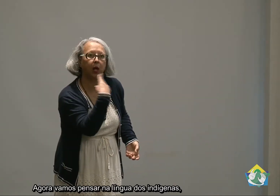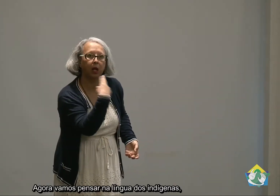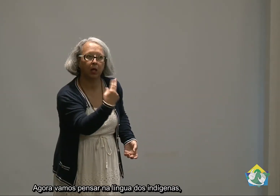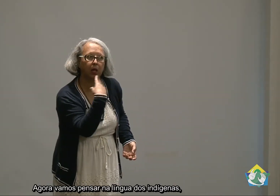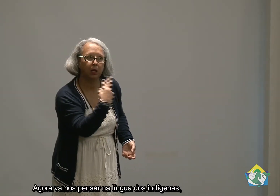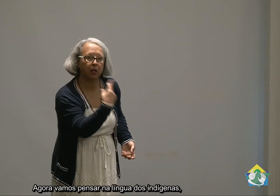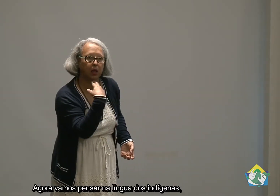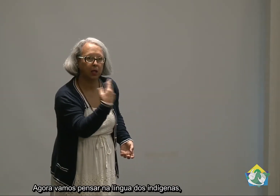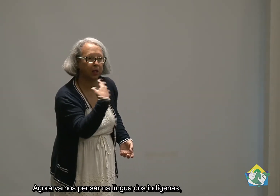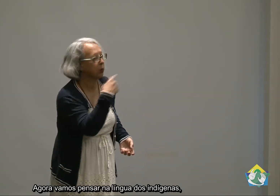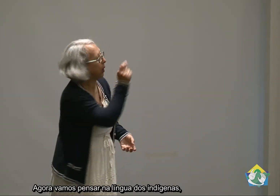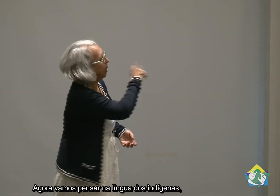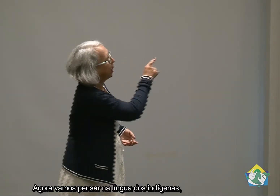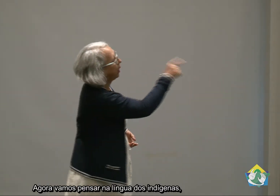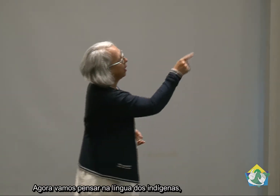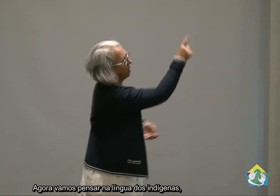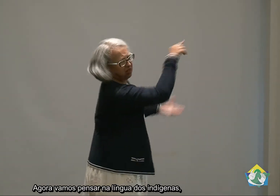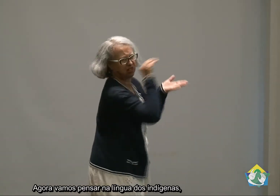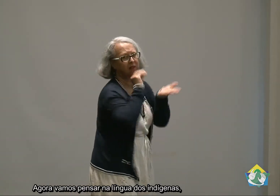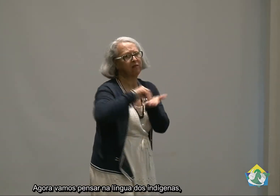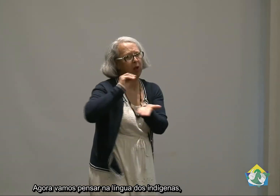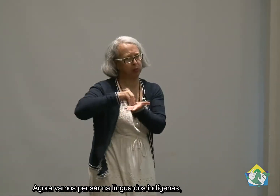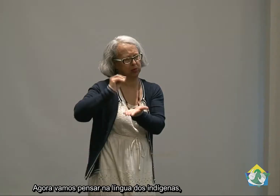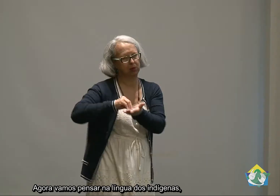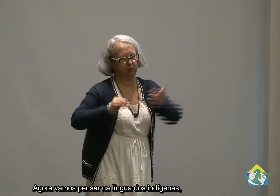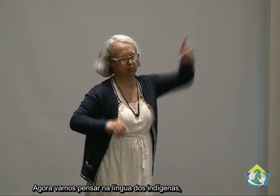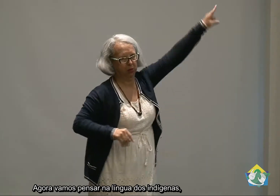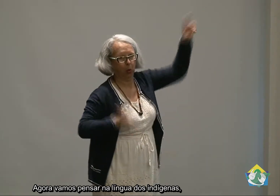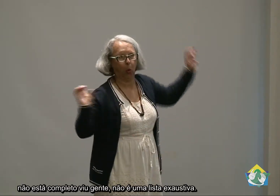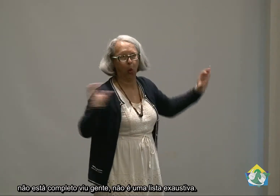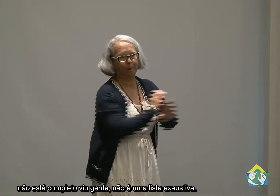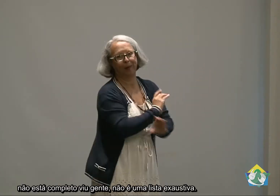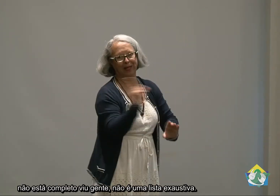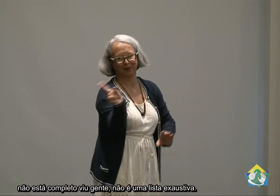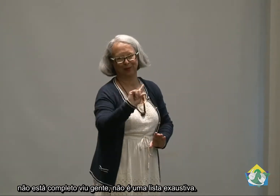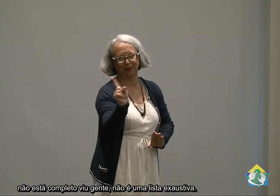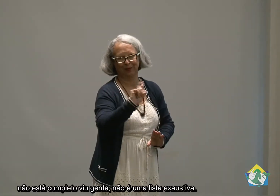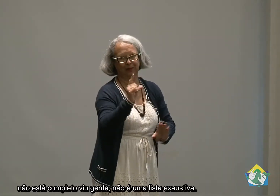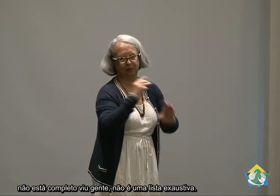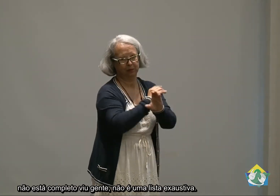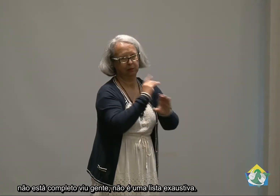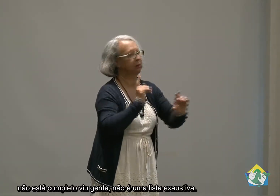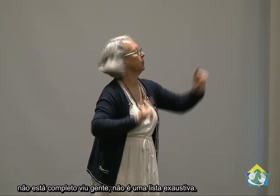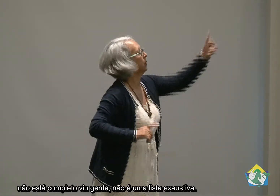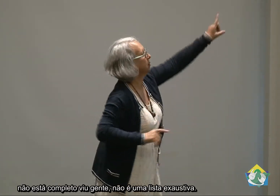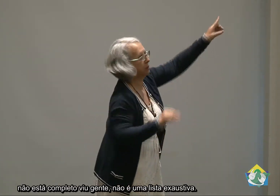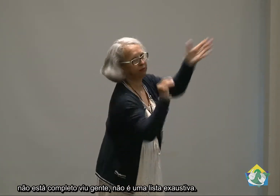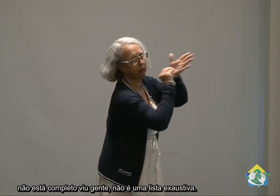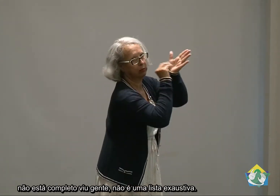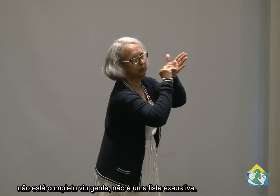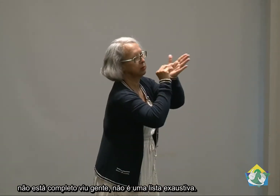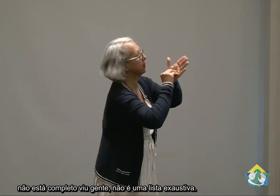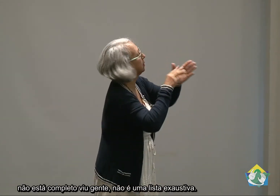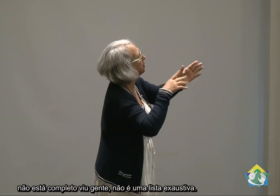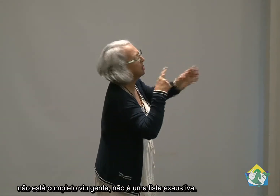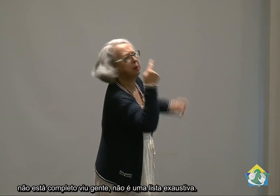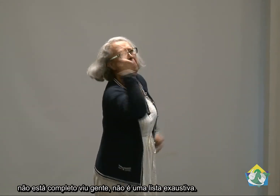Agora vamos pensar na língua dos indígenas. Não está completo, viu, gente? Não é uma lista exaustiva.